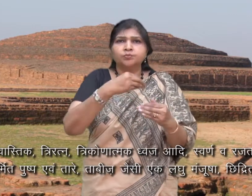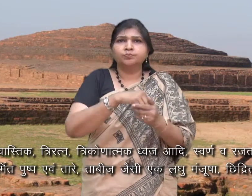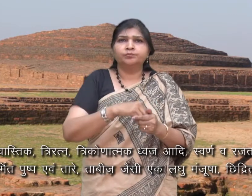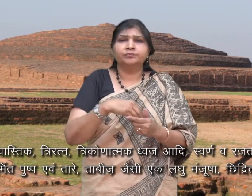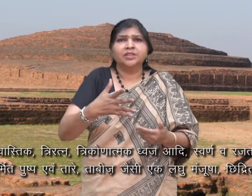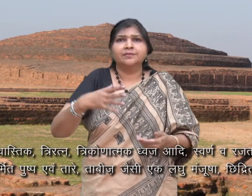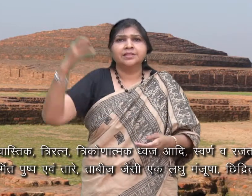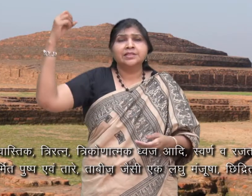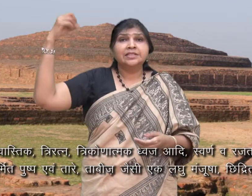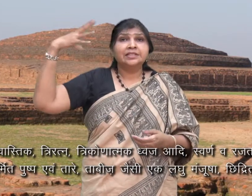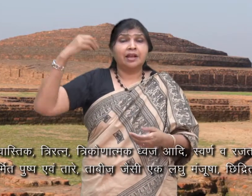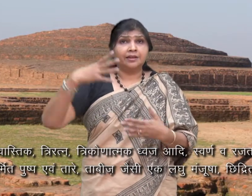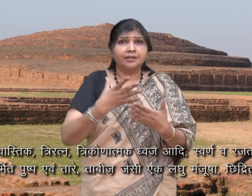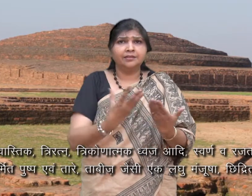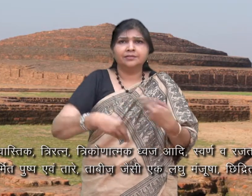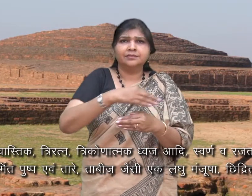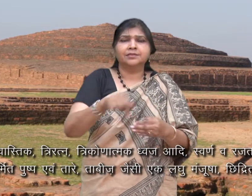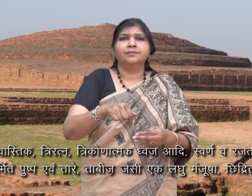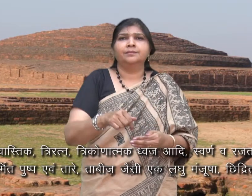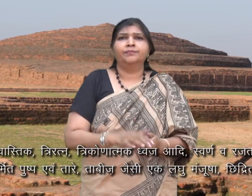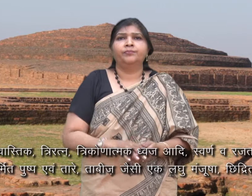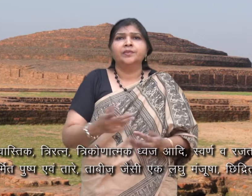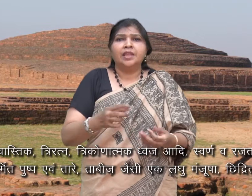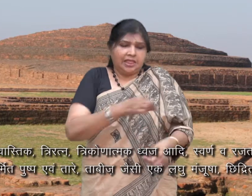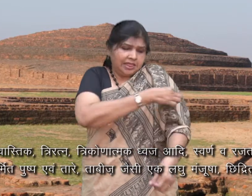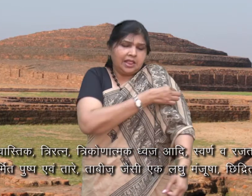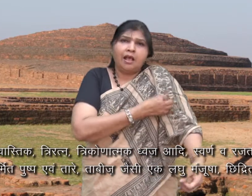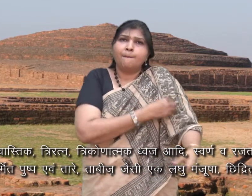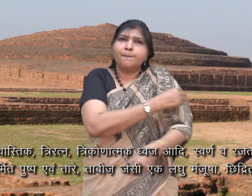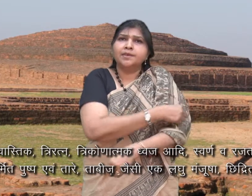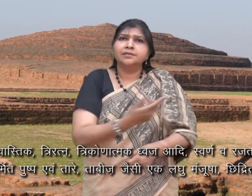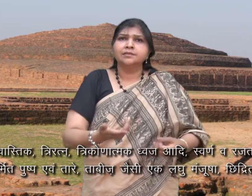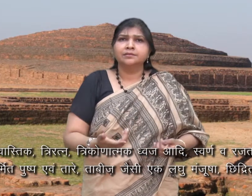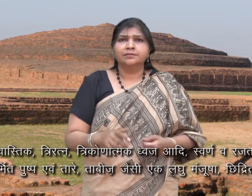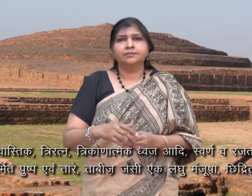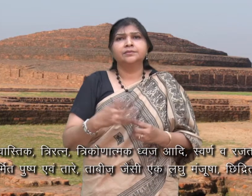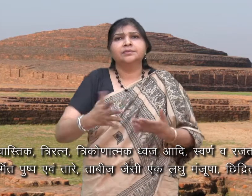एवं तारे, ताबीज जैसी एक लघु मंजूषा,